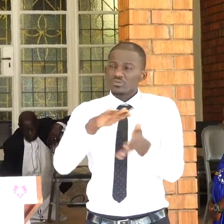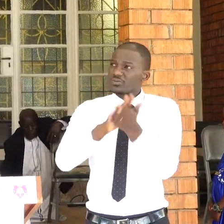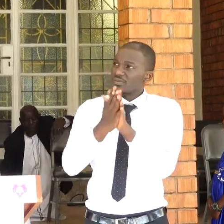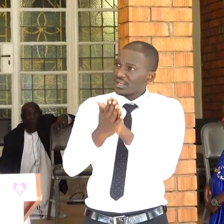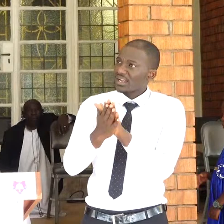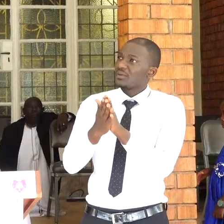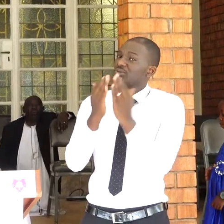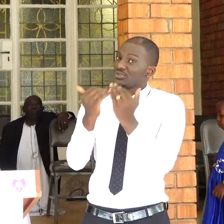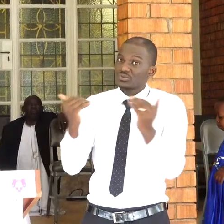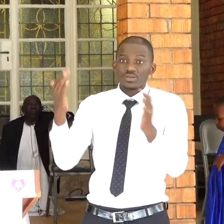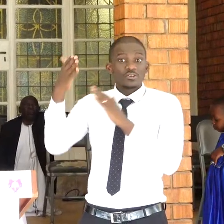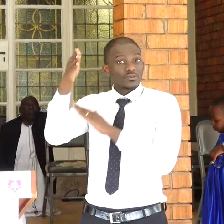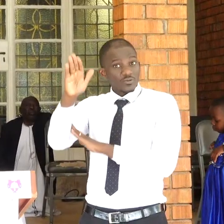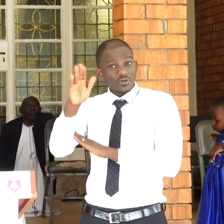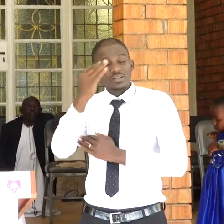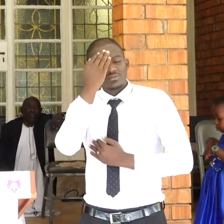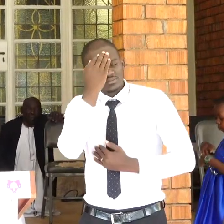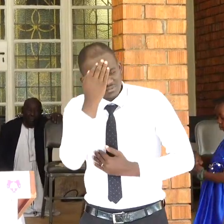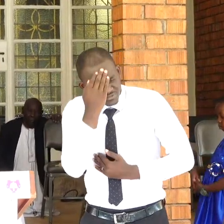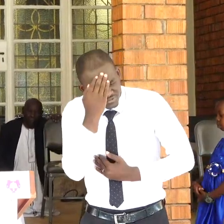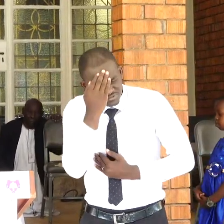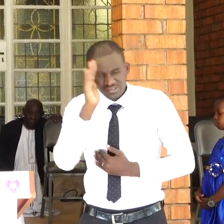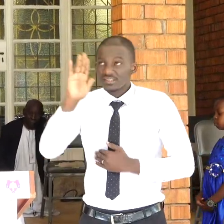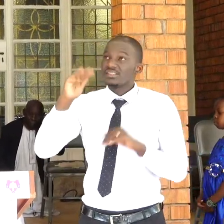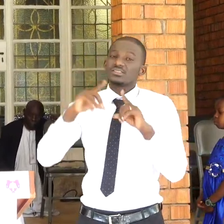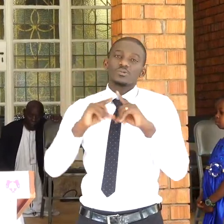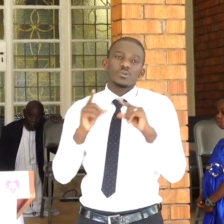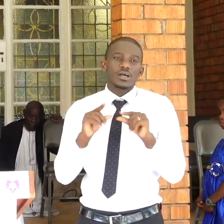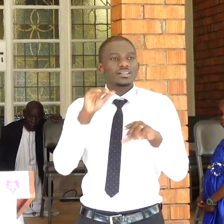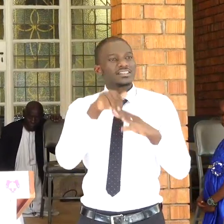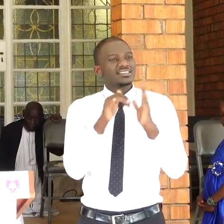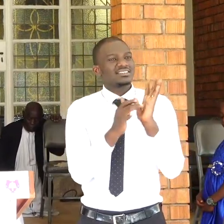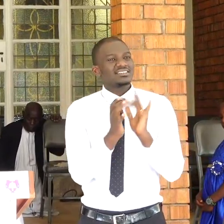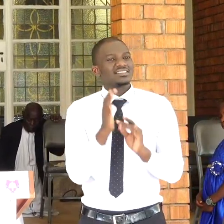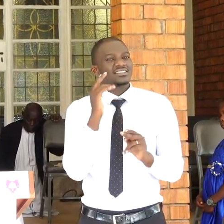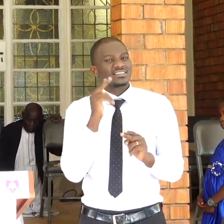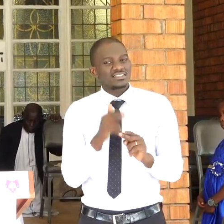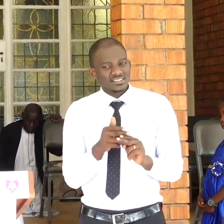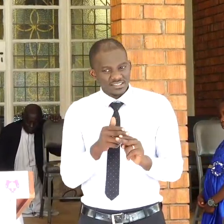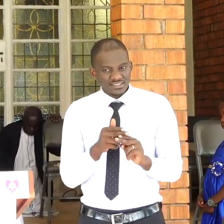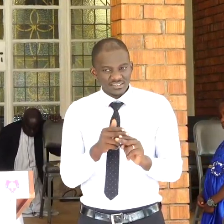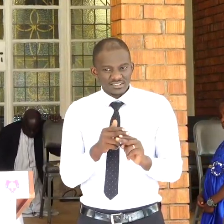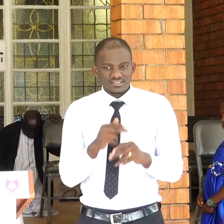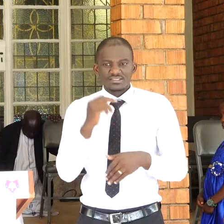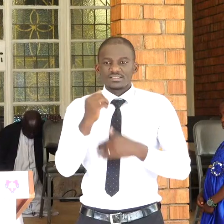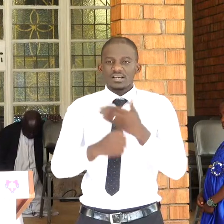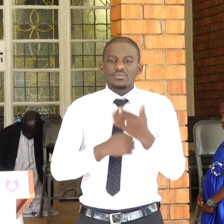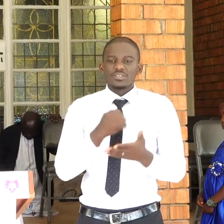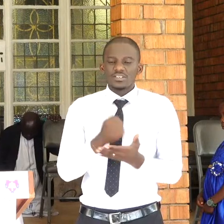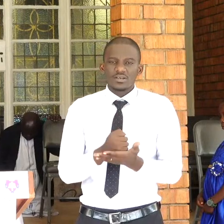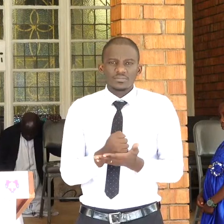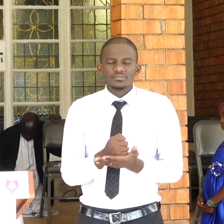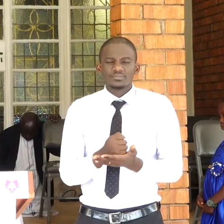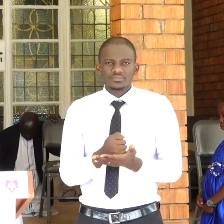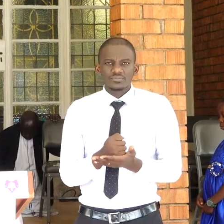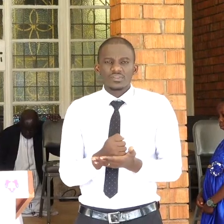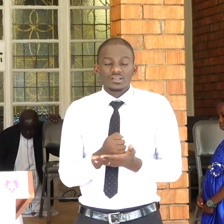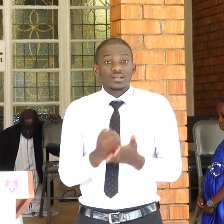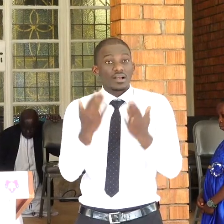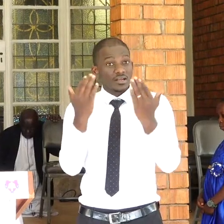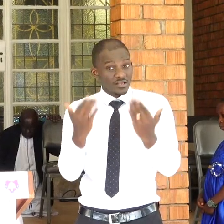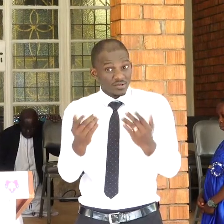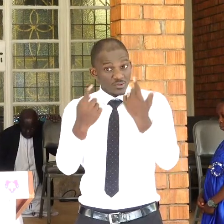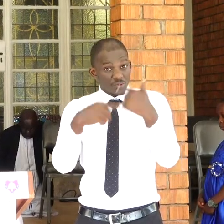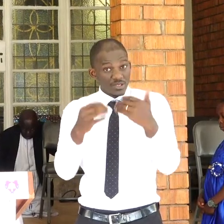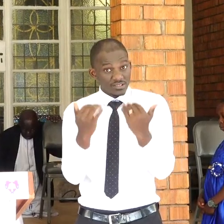nga mussaamu ekitiibwa era nga mugondera ebigambo bye mu linnya erya Yesu Kristo mwetusabidde kale ng'abaana ba